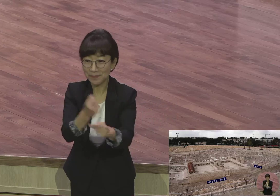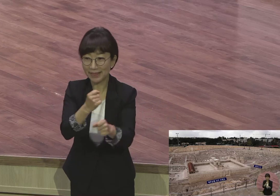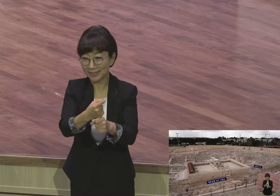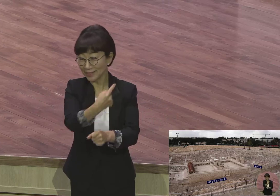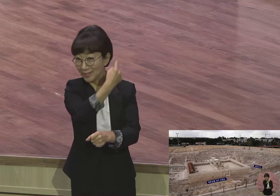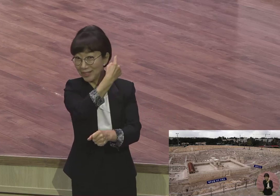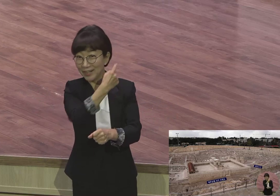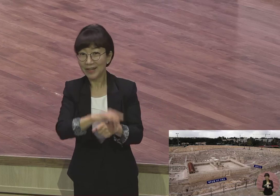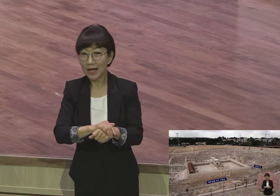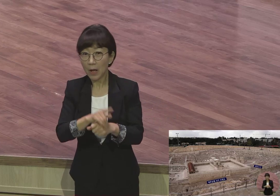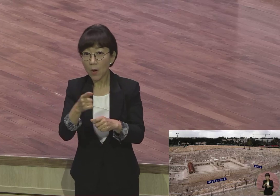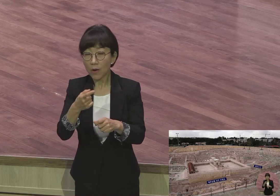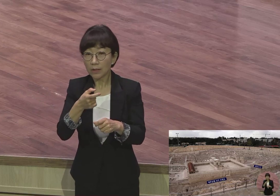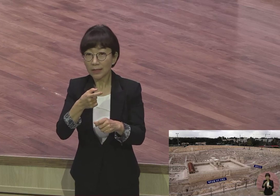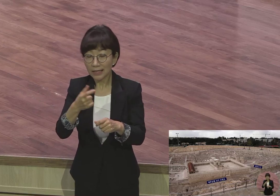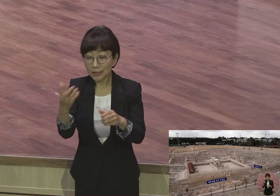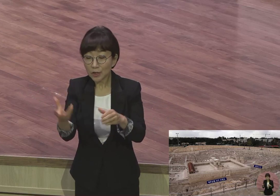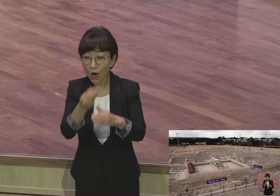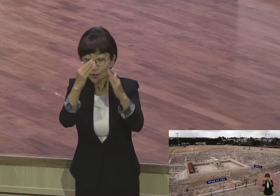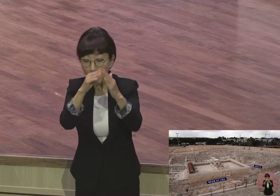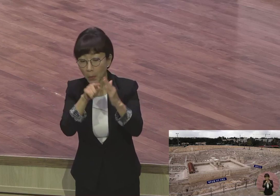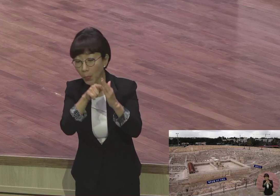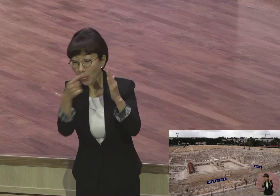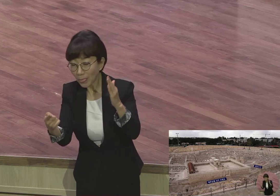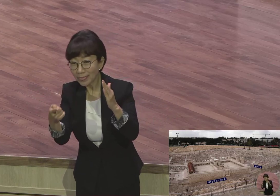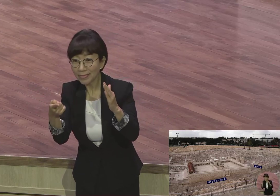옆에 베데스다는 연못이 있었어요.